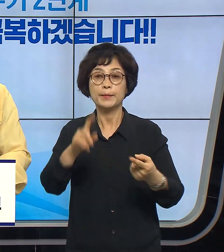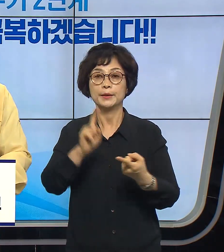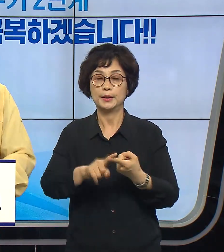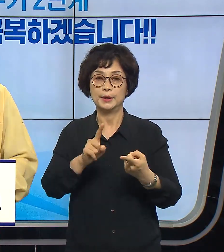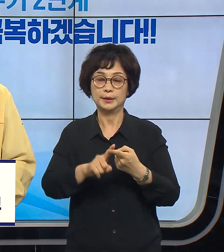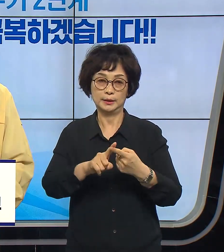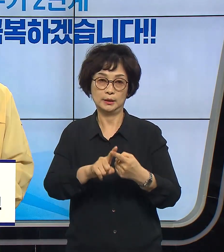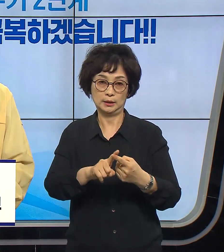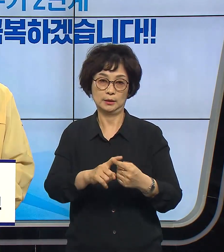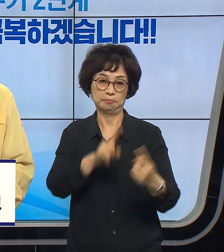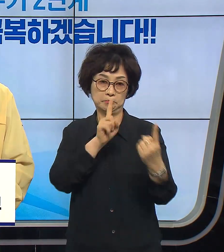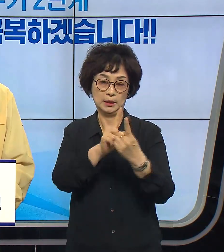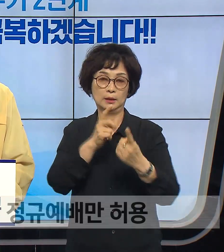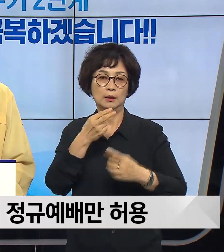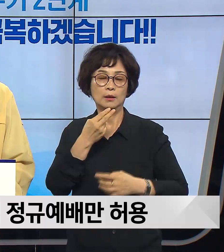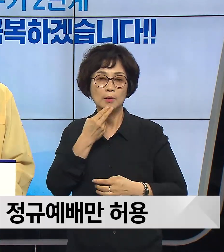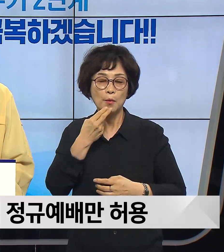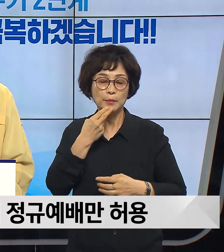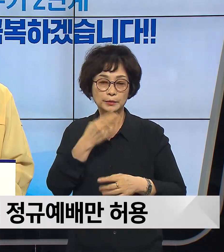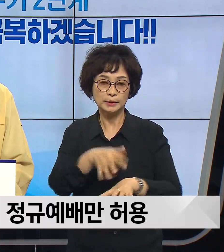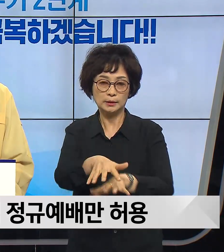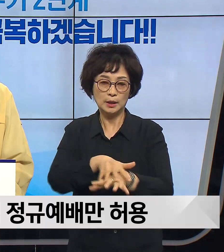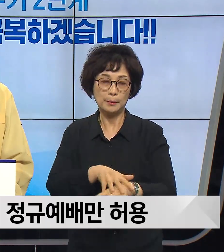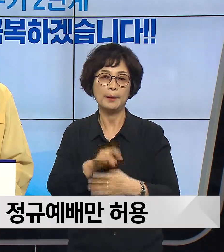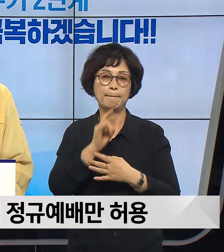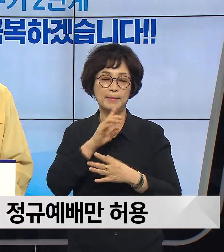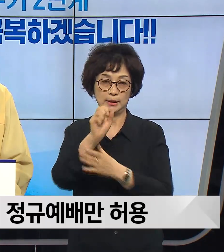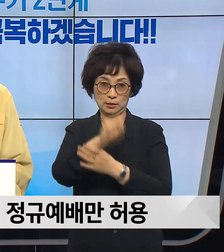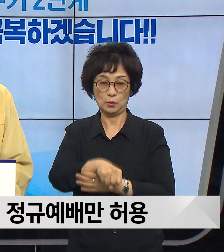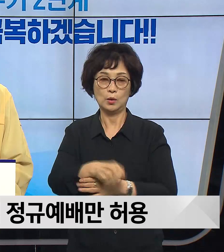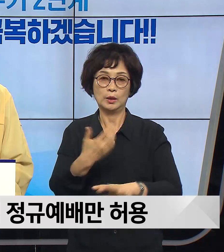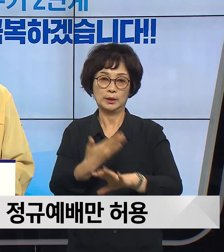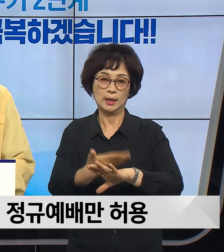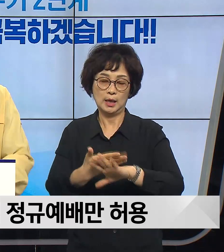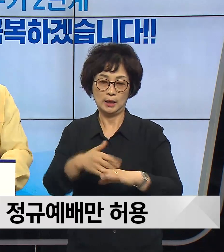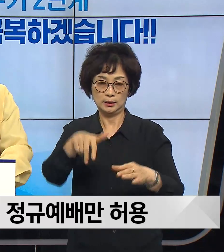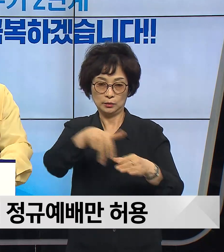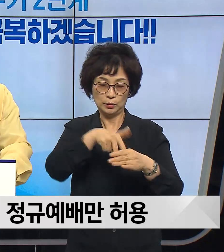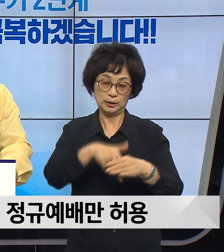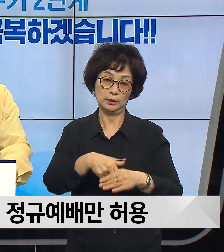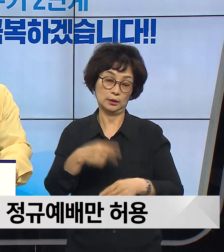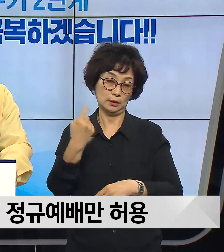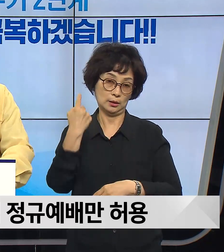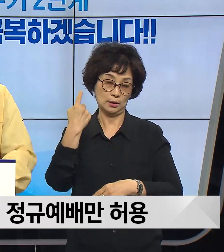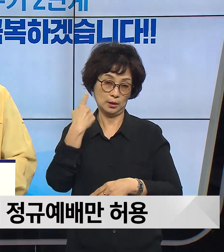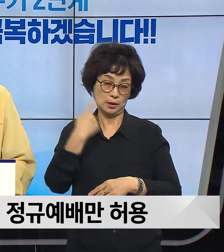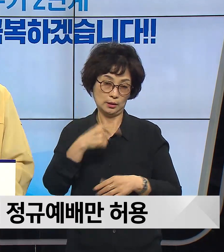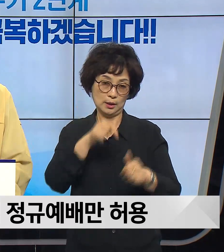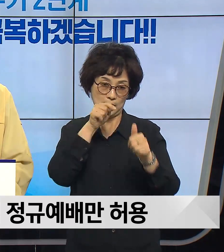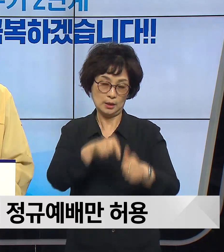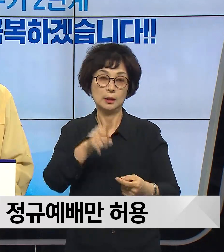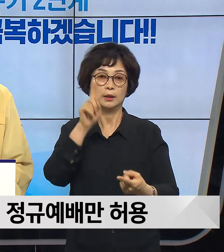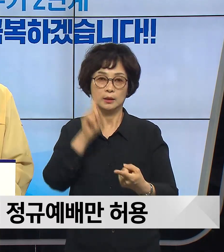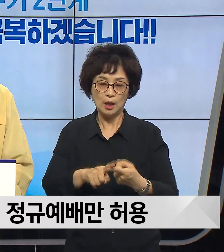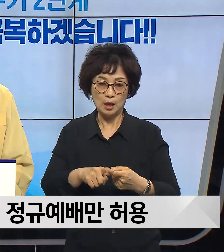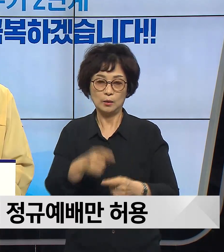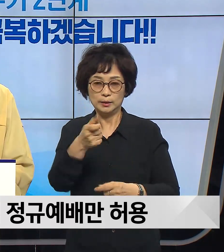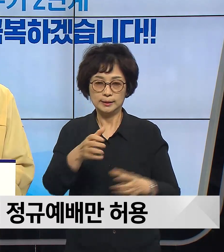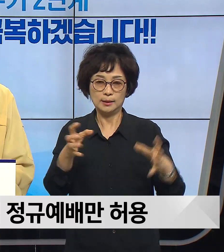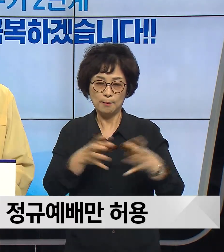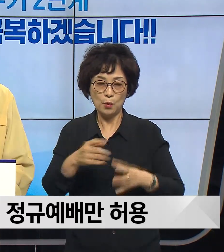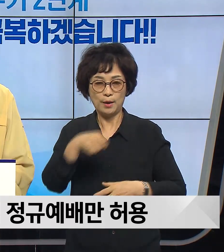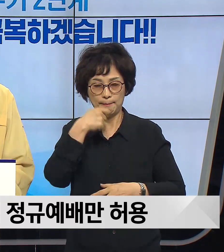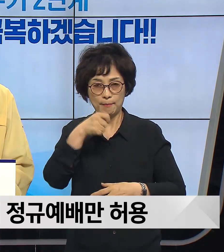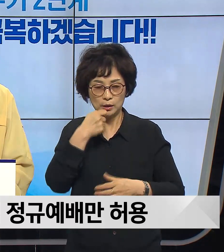대해서는 비대면 방식의 정규 예배만 허용하고 다른 종교시설의 경우 어제 발령한 행정명령대로 소모임,